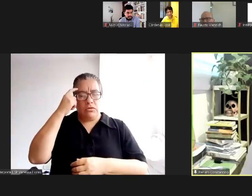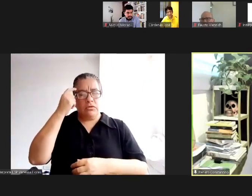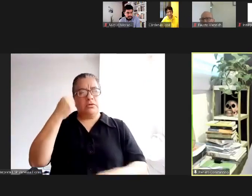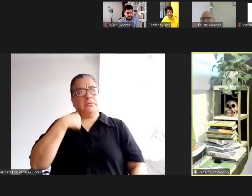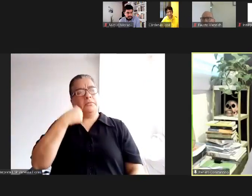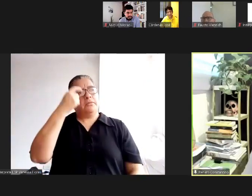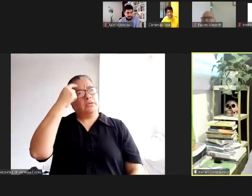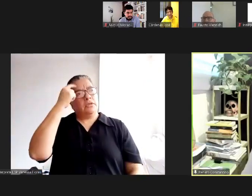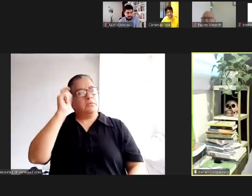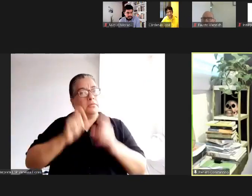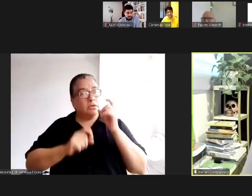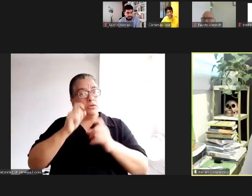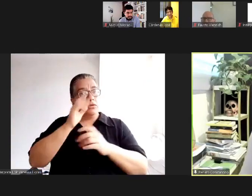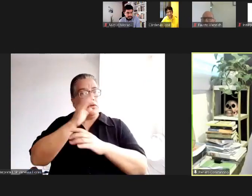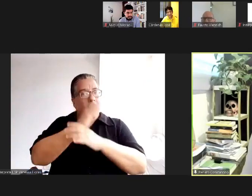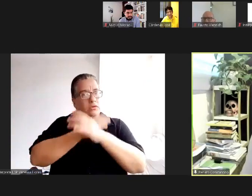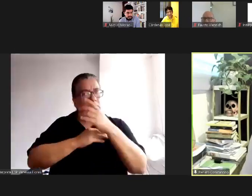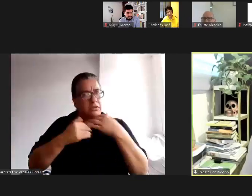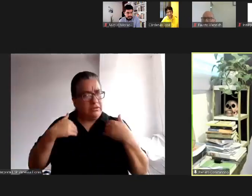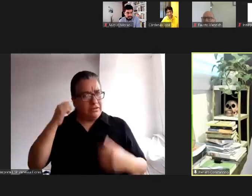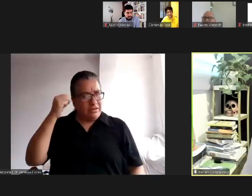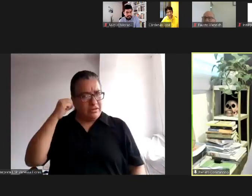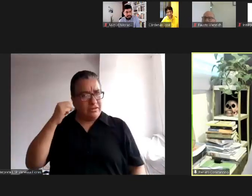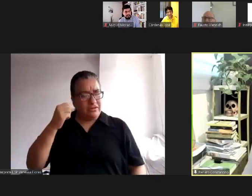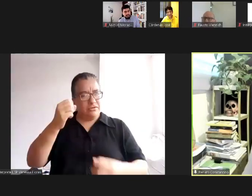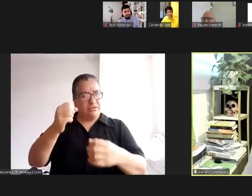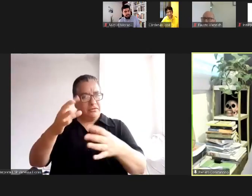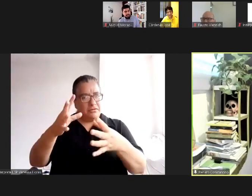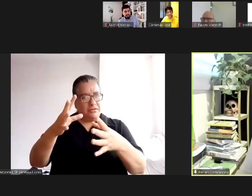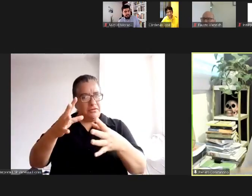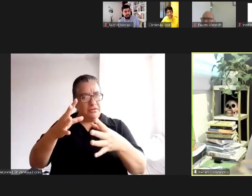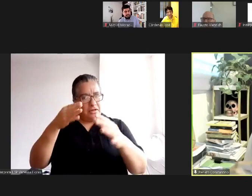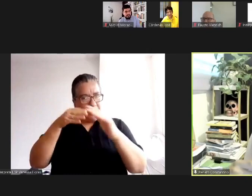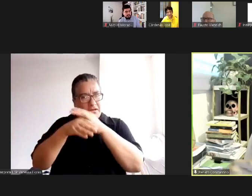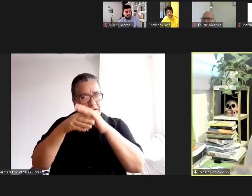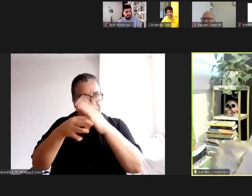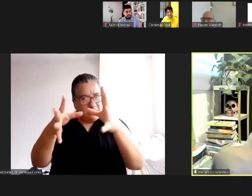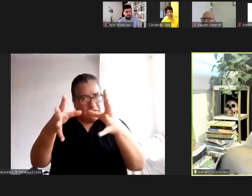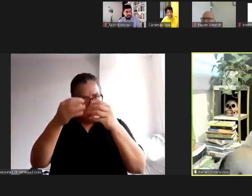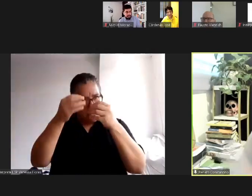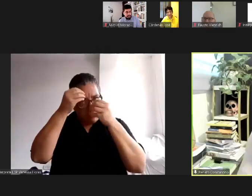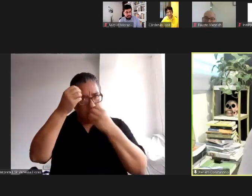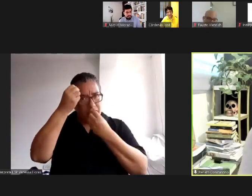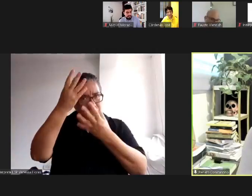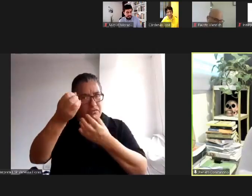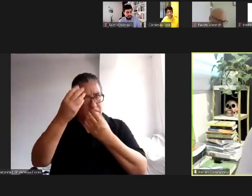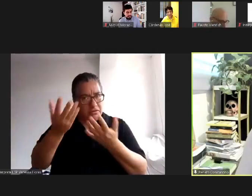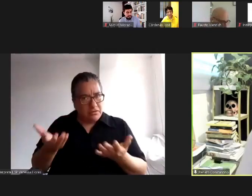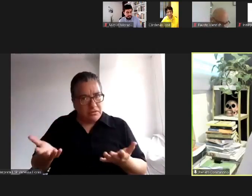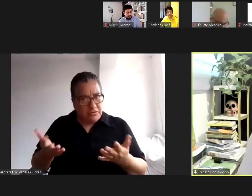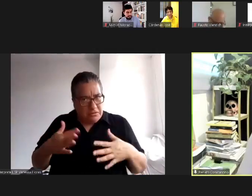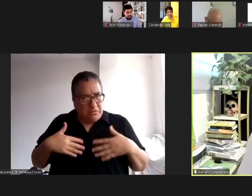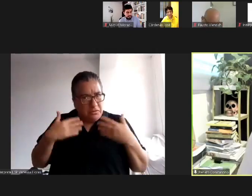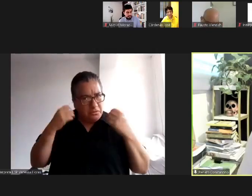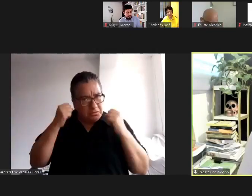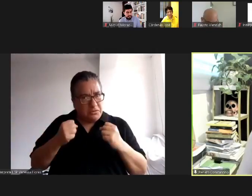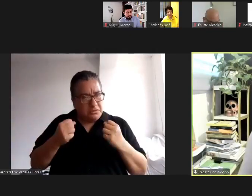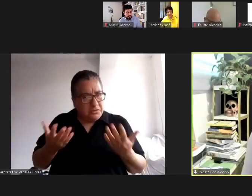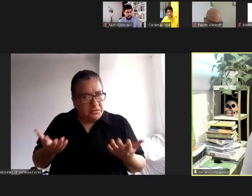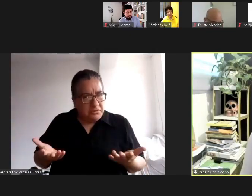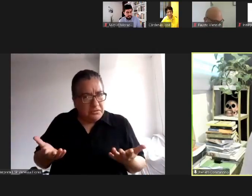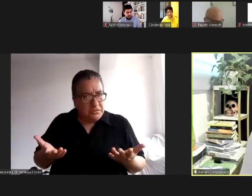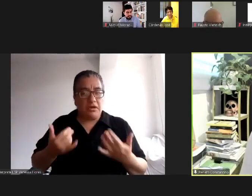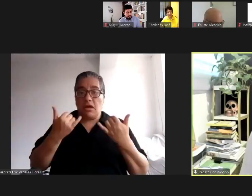con discapacidad tienen derecho a acceder a información, tienen la posibilidad de hacerlo, porque justamente ahora vemos